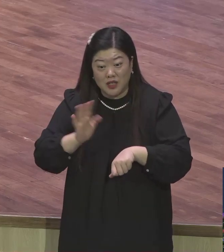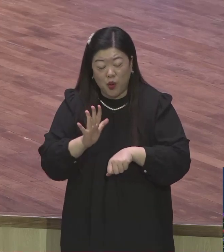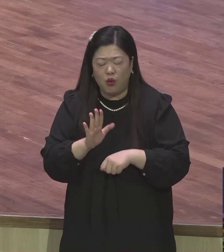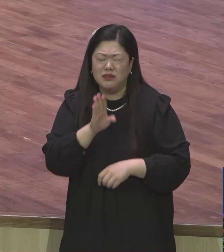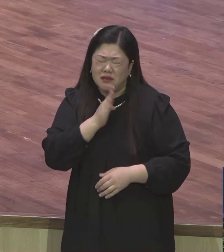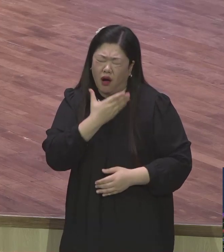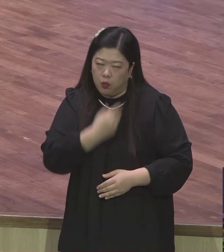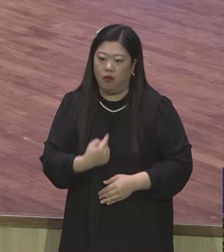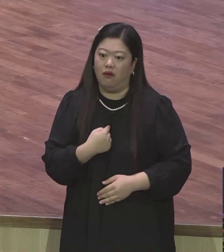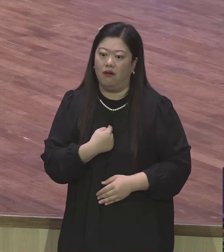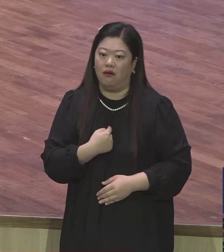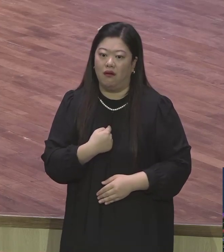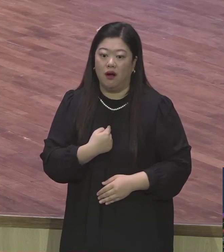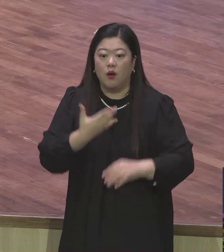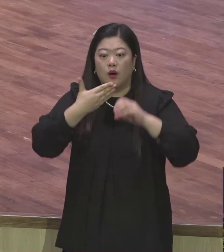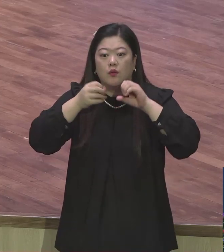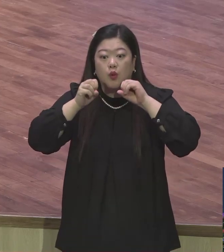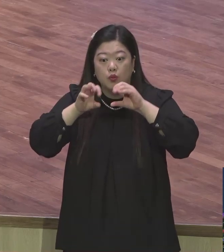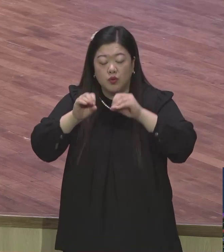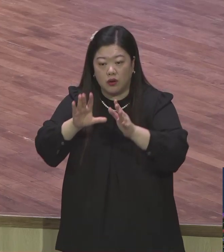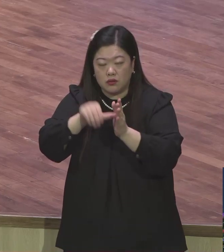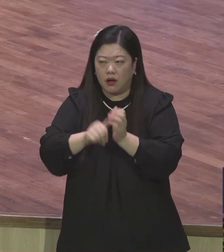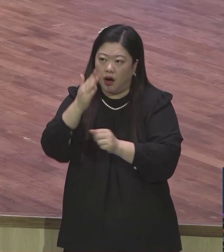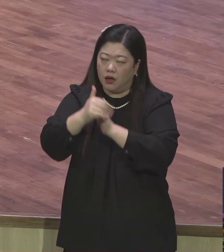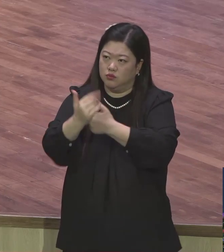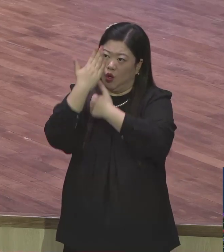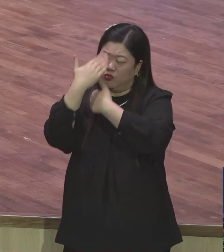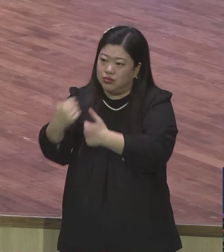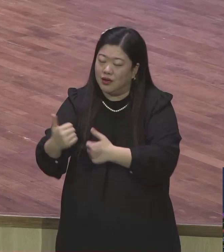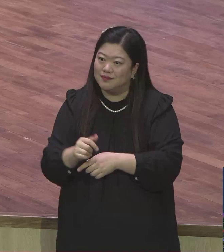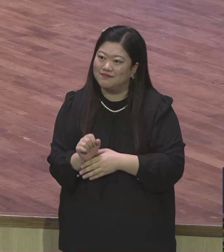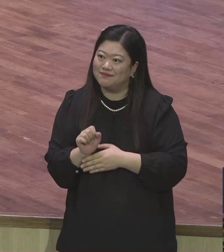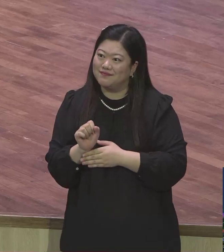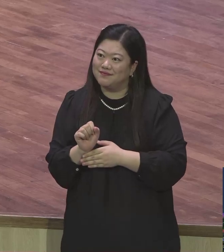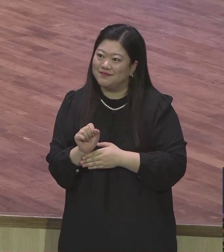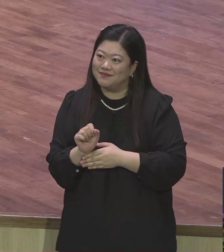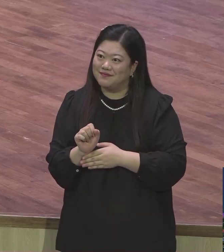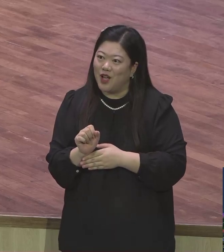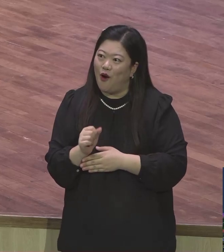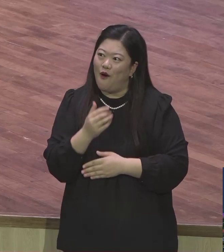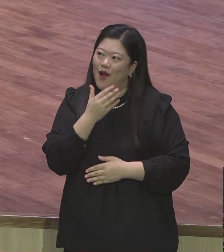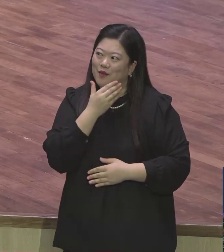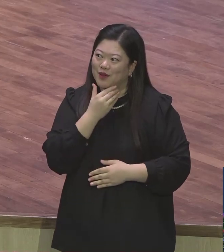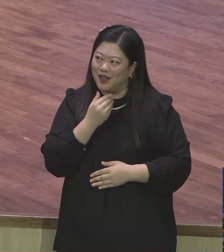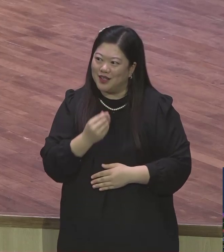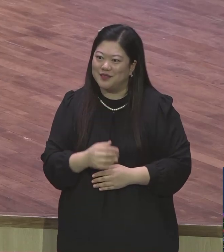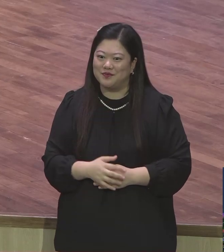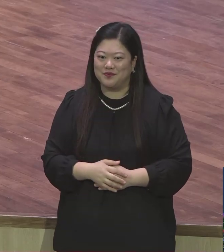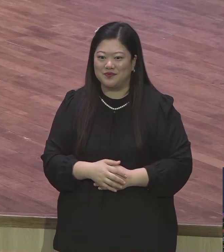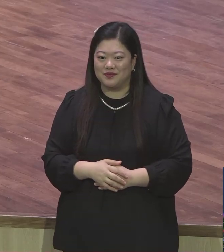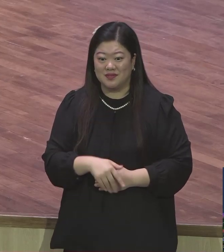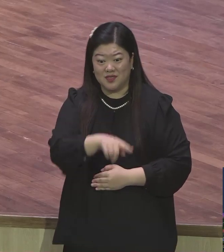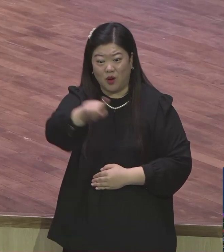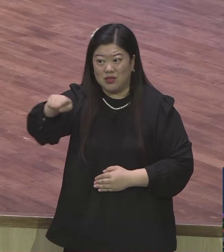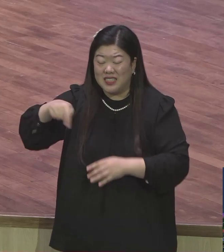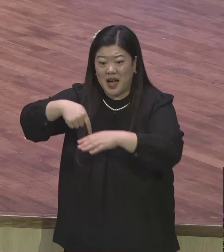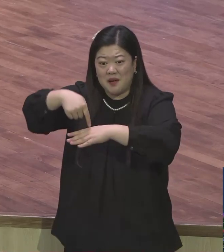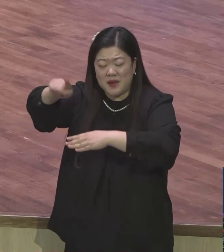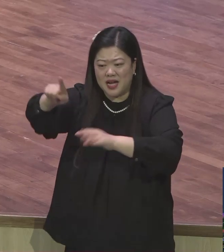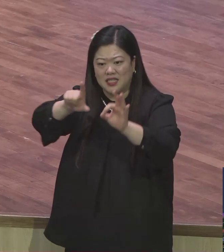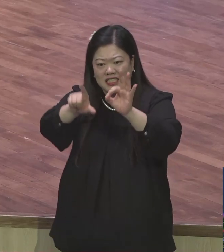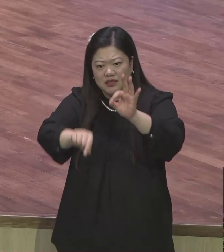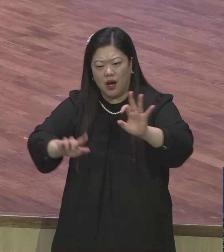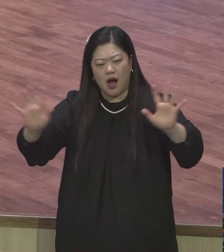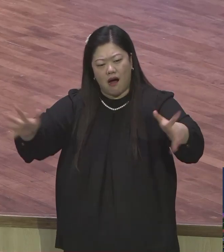세모의 현장이 있다는 게 너무 행복하다고. 여러분도 꼼짝 말하지 하나님 딱 잡아. 이 좋은 가을 날씨 저 설악산에 단풍이 지고